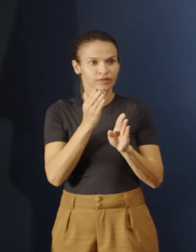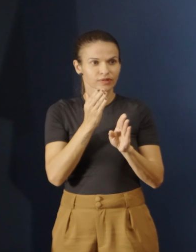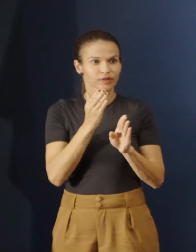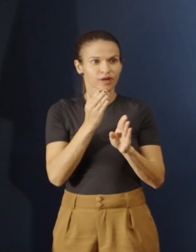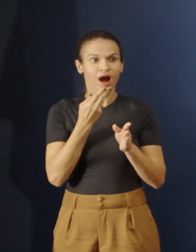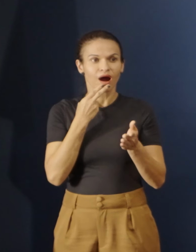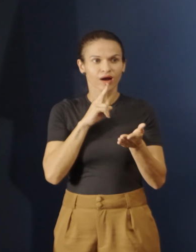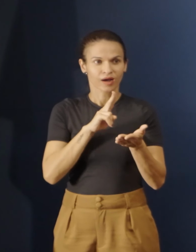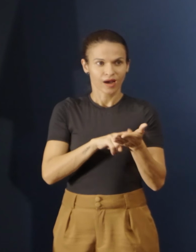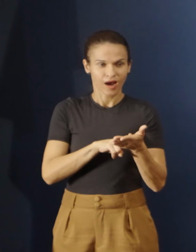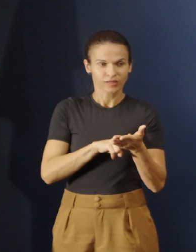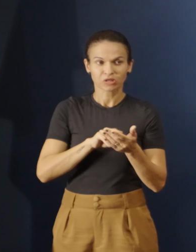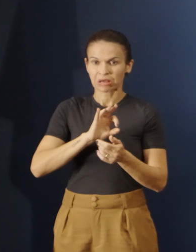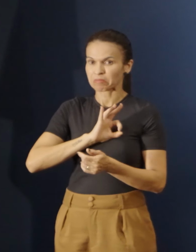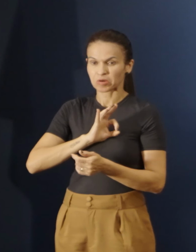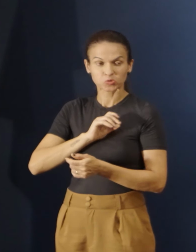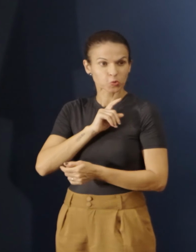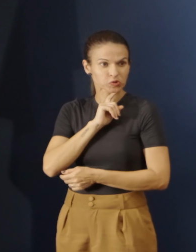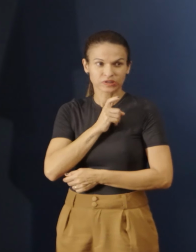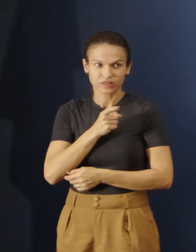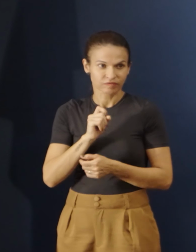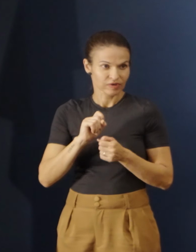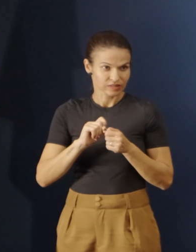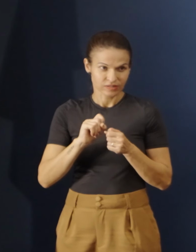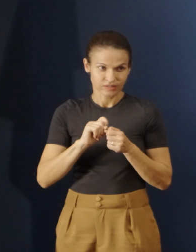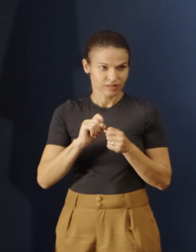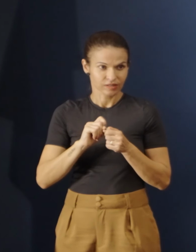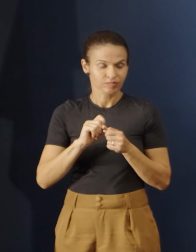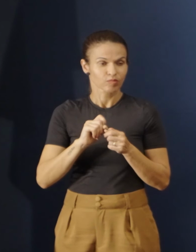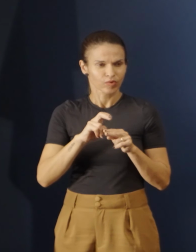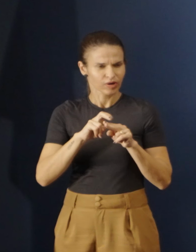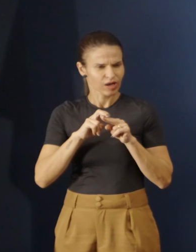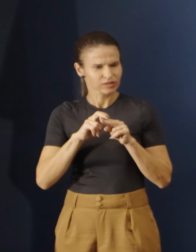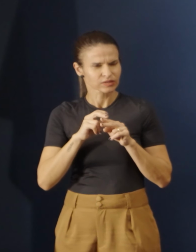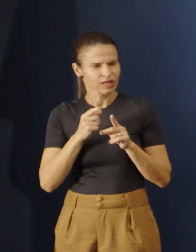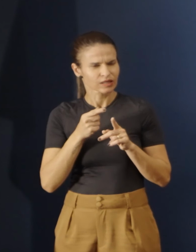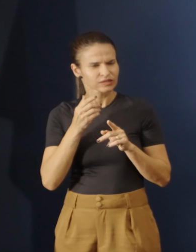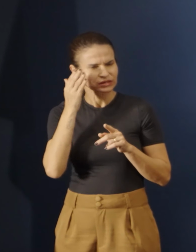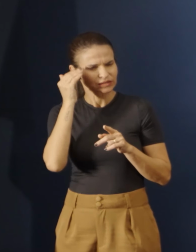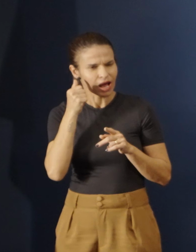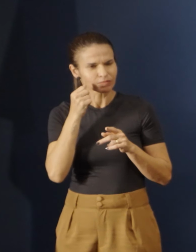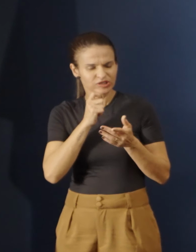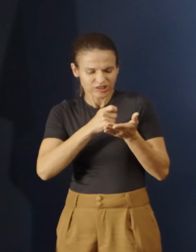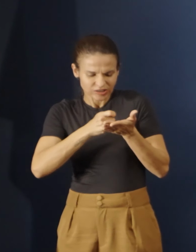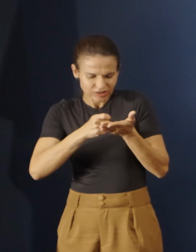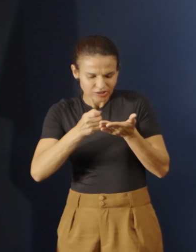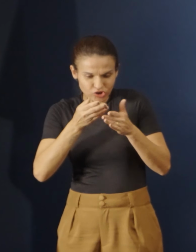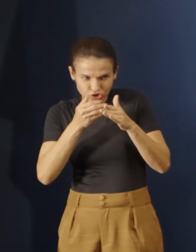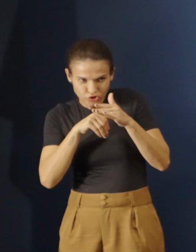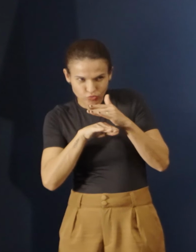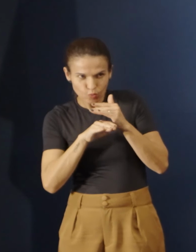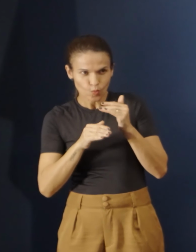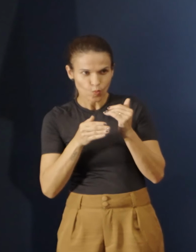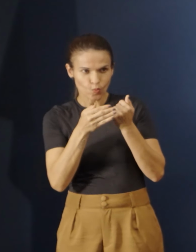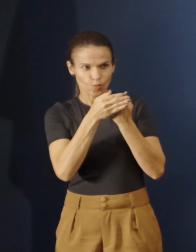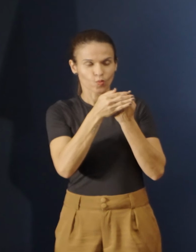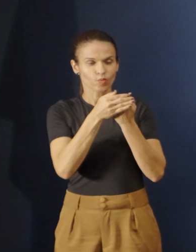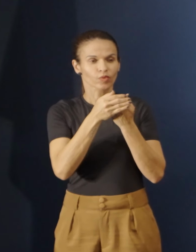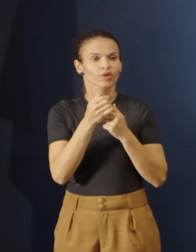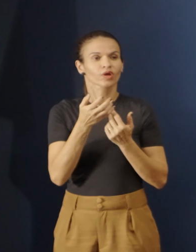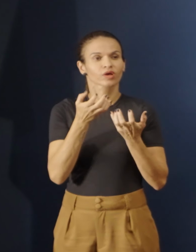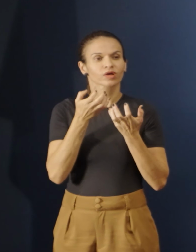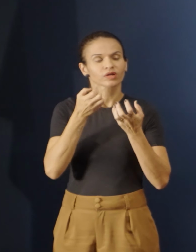a carta, o que a polícia não conseguia fazer, porque ele saca que ela está rasurada, escondida. Olha. Então eu gostaria que você falasse um pouquinho